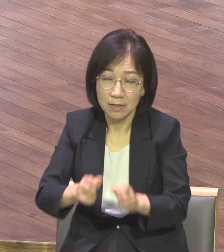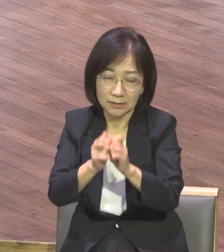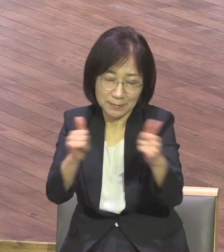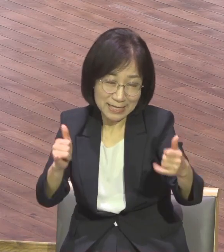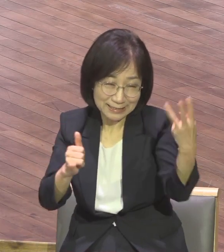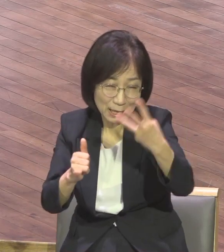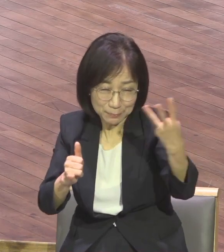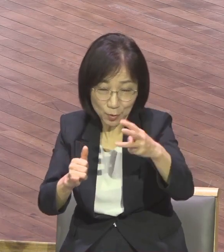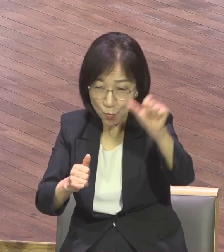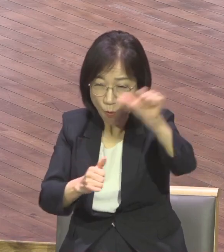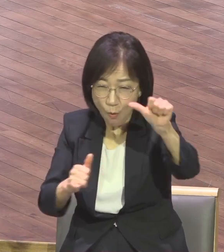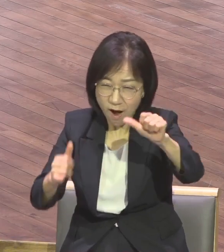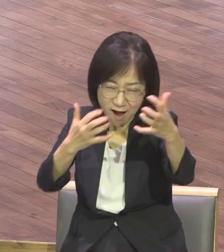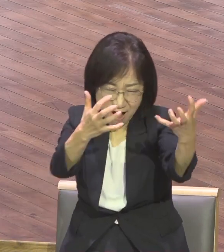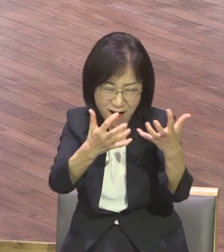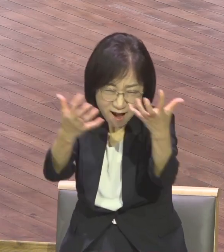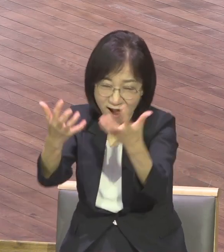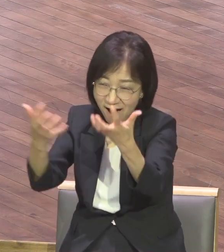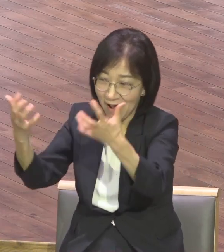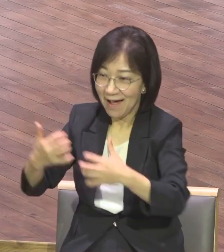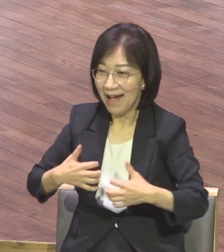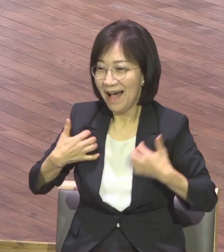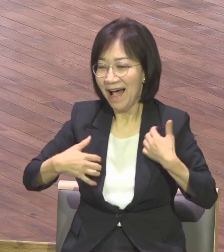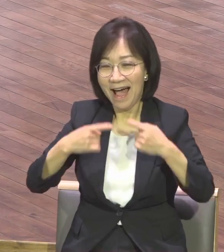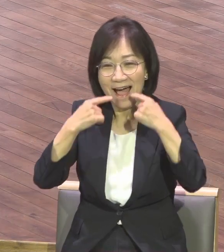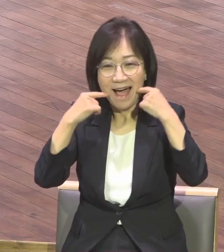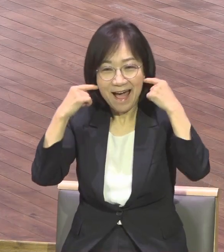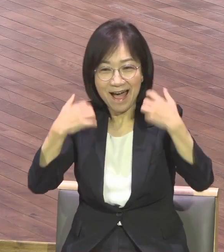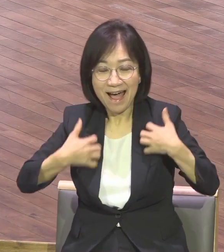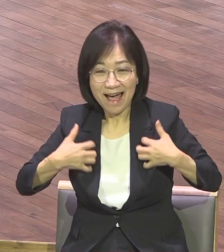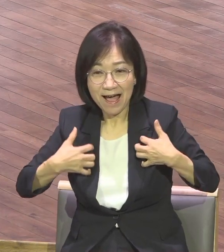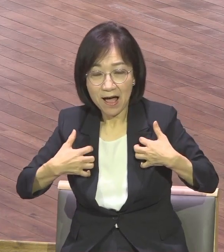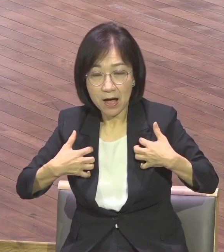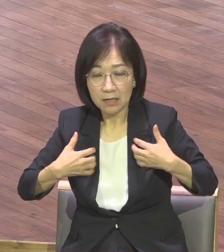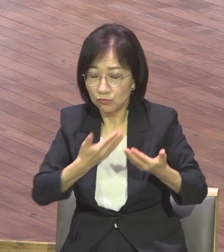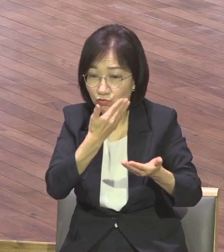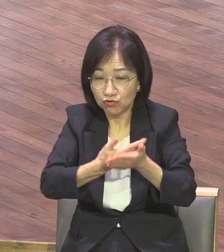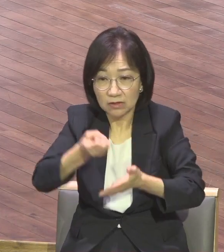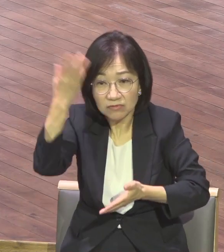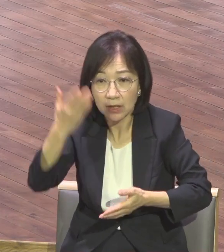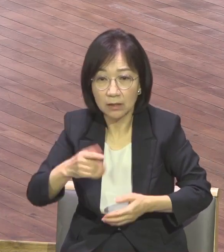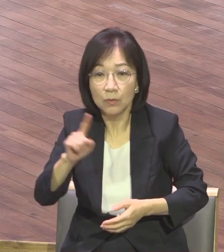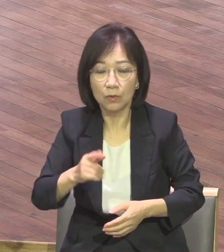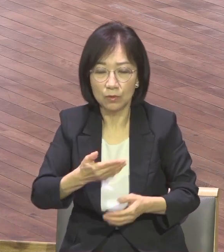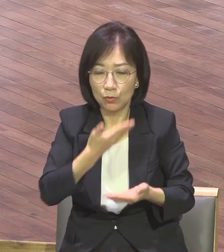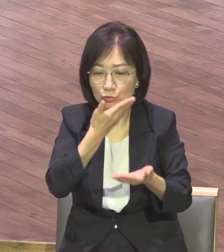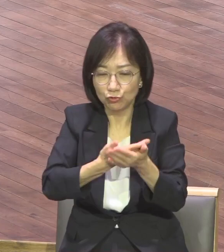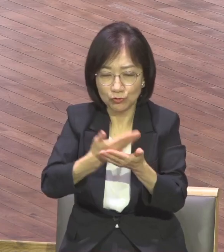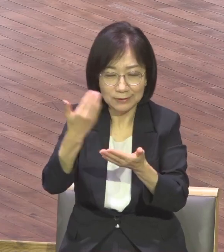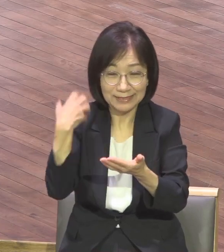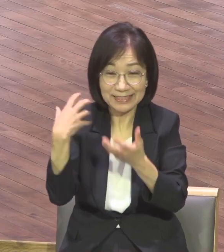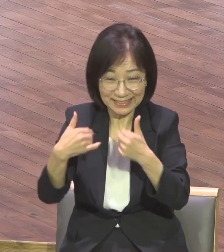몰려오니까 본질을 놓쳐버렸습니다. 종직자를 세워서 교회를 든든히 세우는 동시에